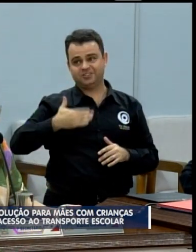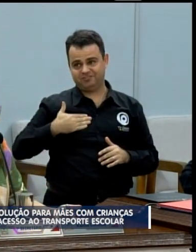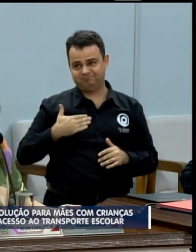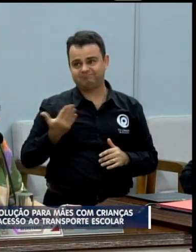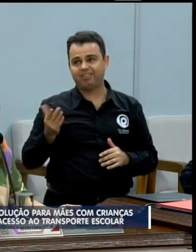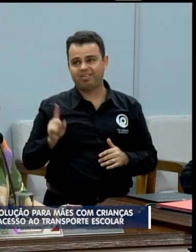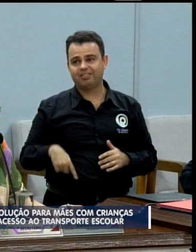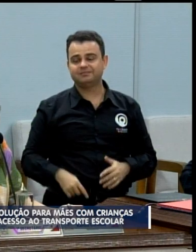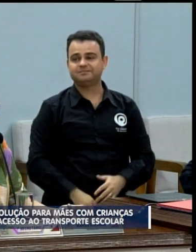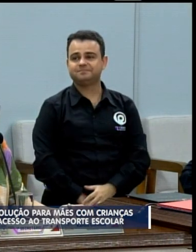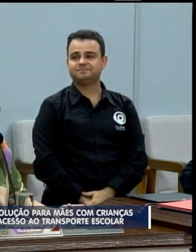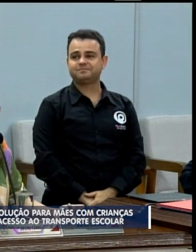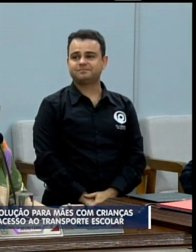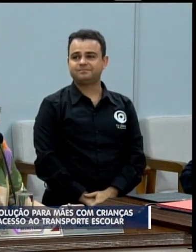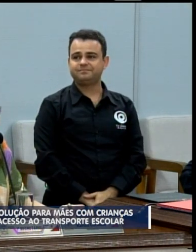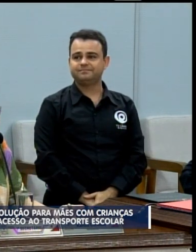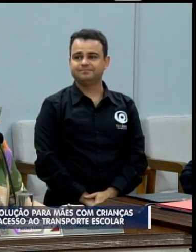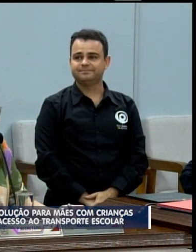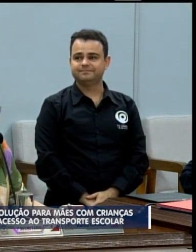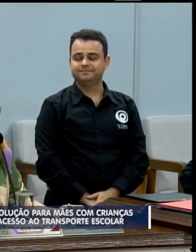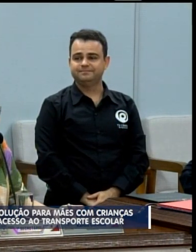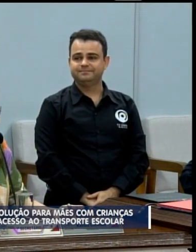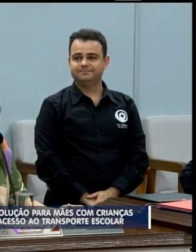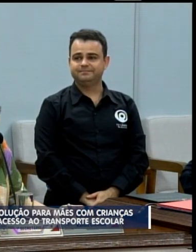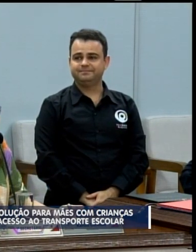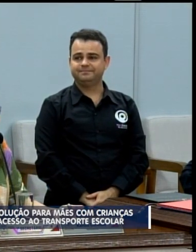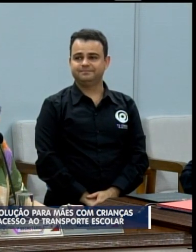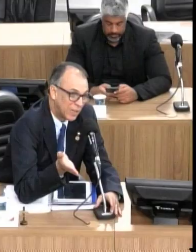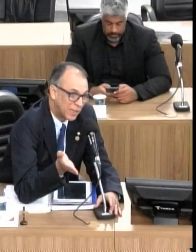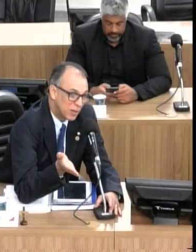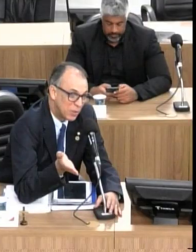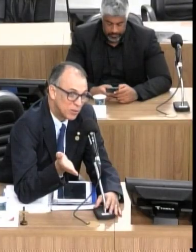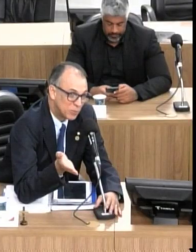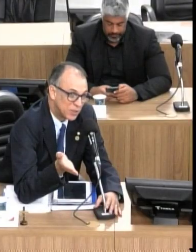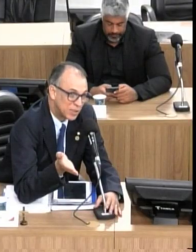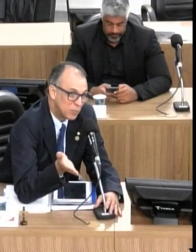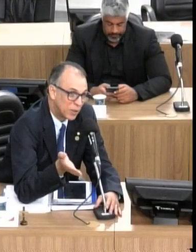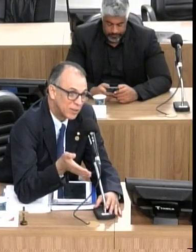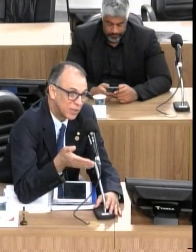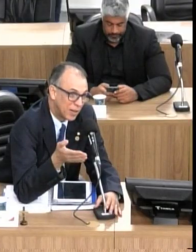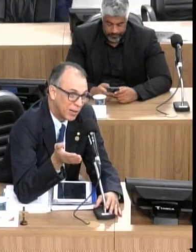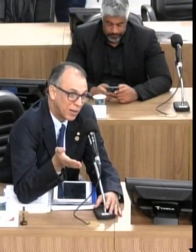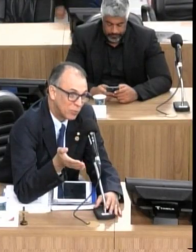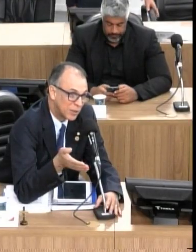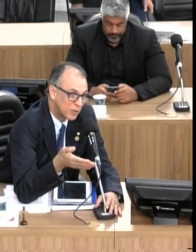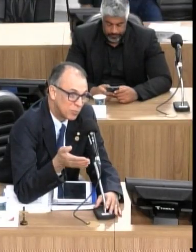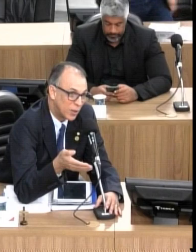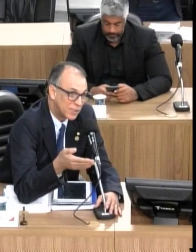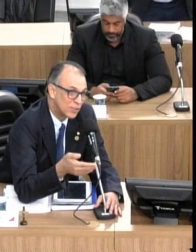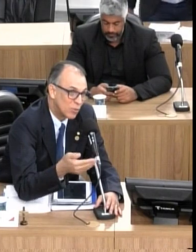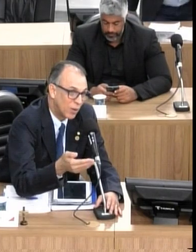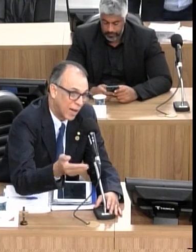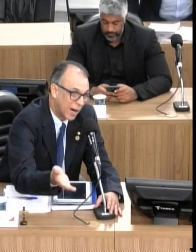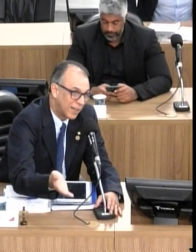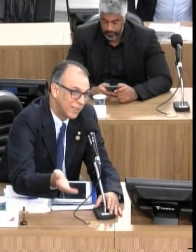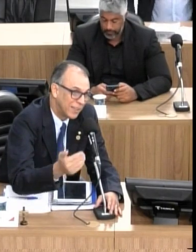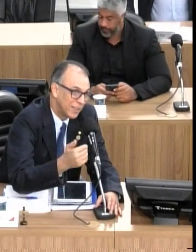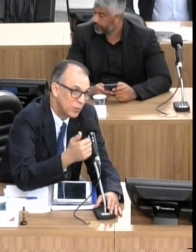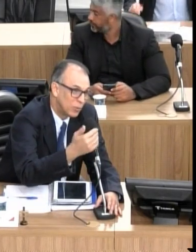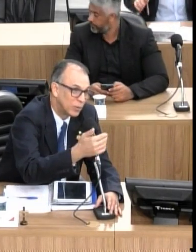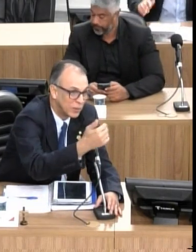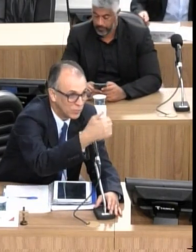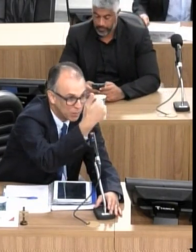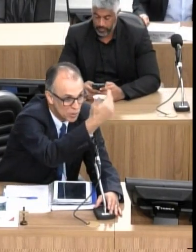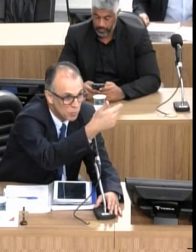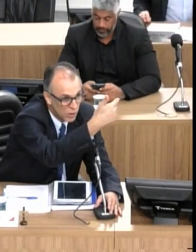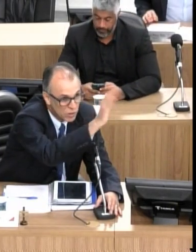são públicos. Um, custeado diretamente do município, quer dizer, é o transporte escolar, e